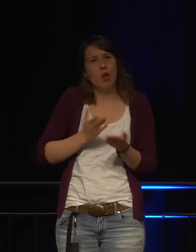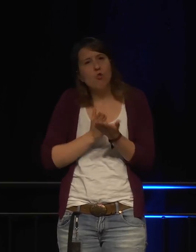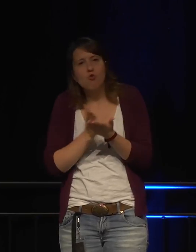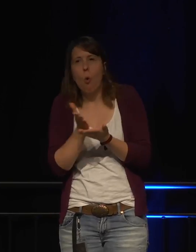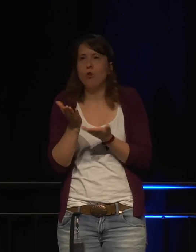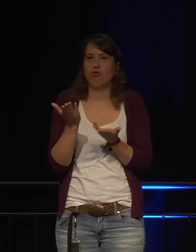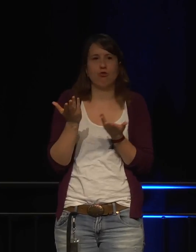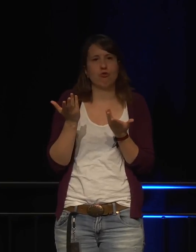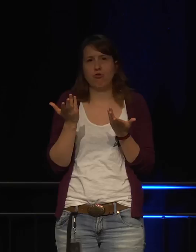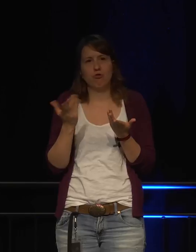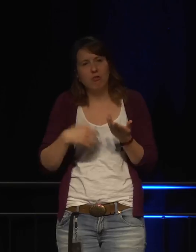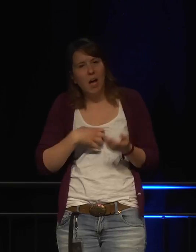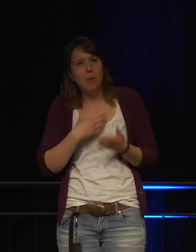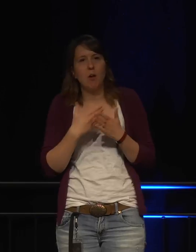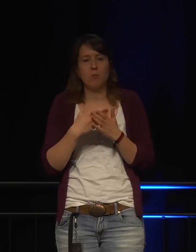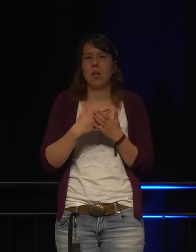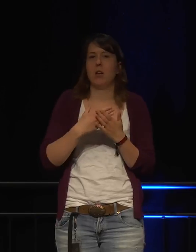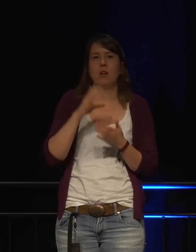muy